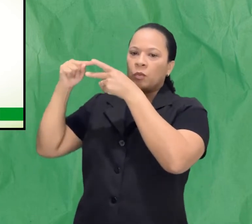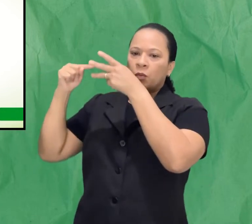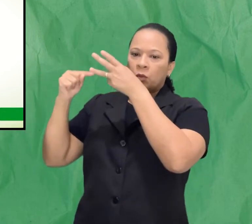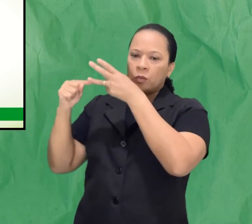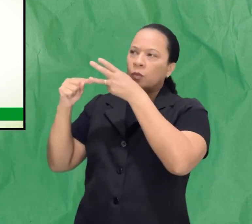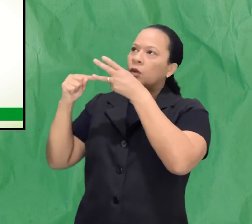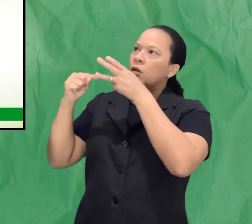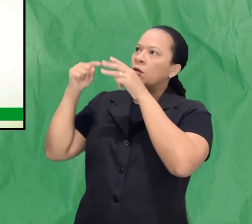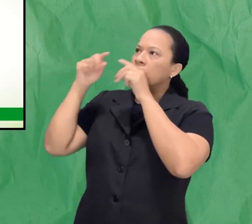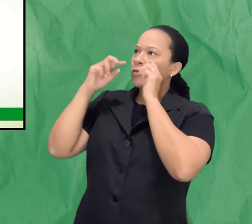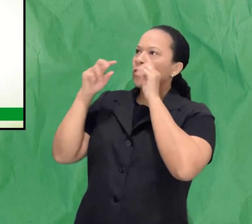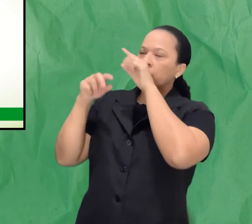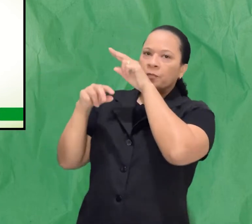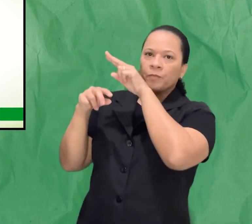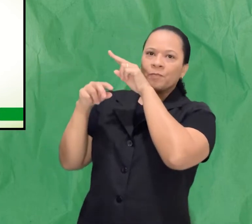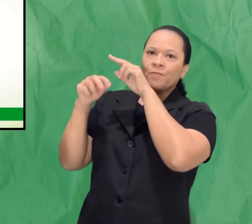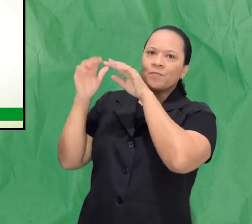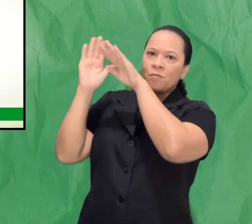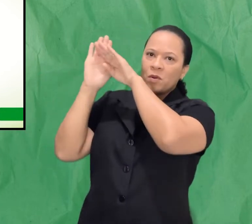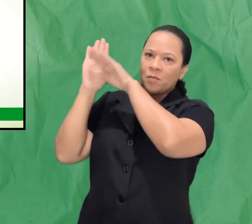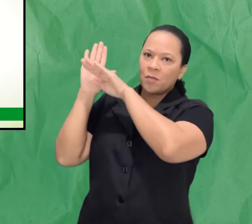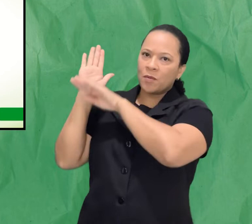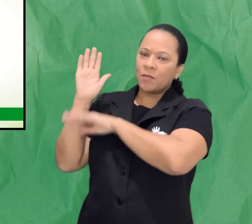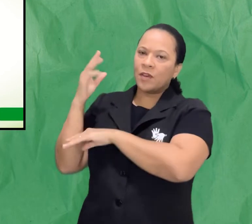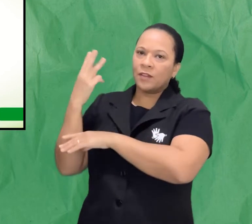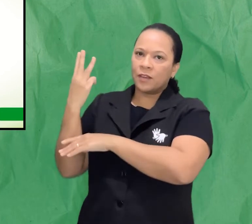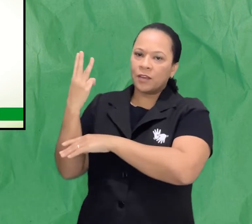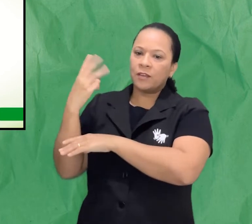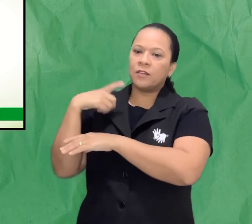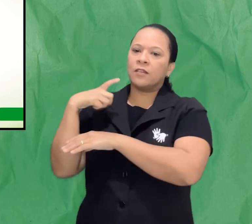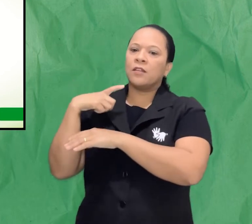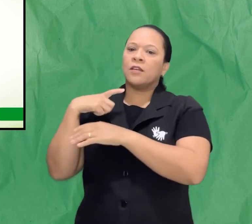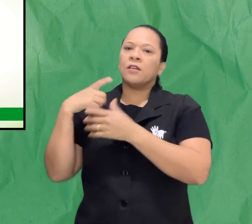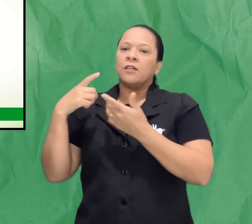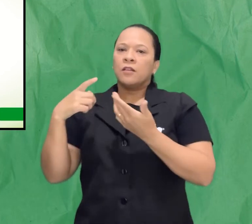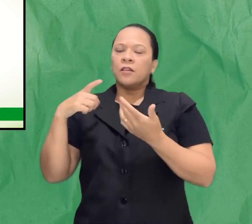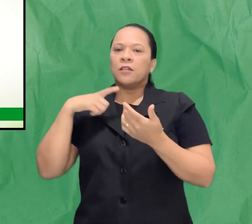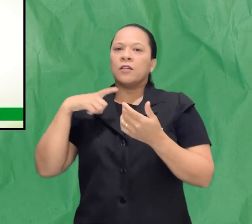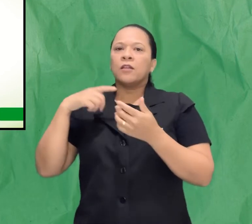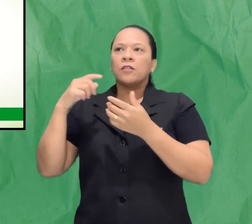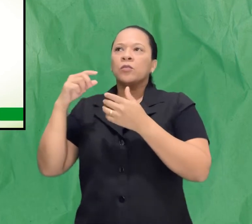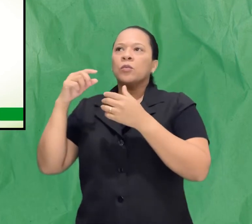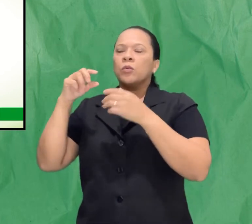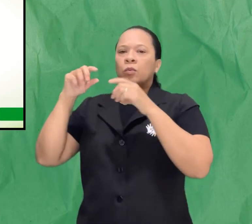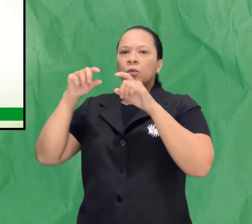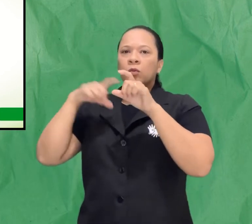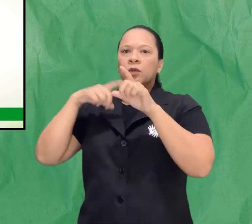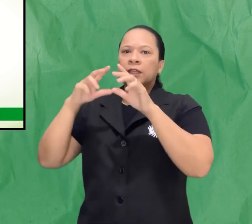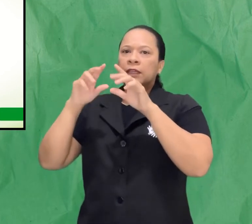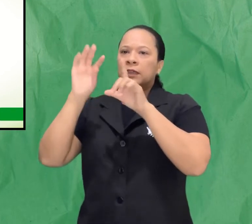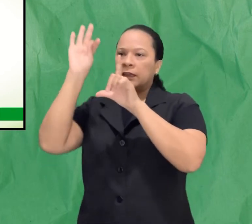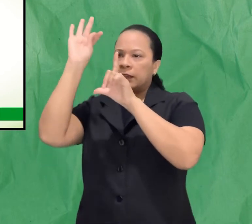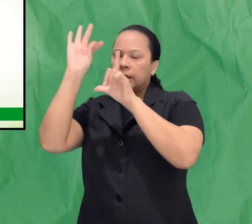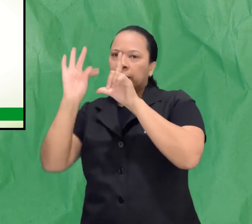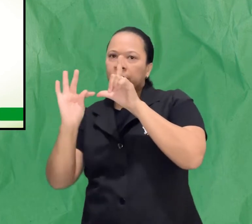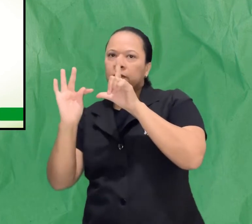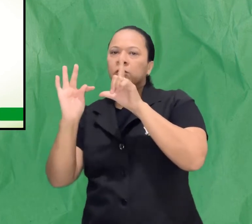Atom e o Visual Studio Code, que são dois editores de texto de código aberto e gratuitos.